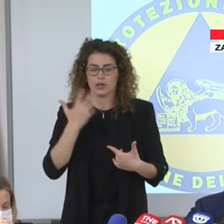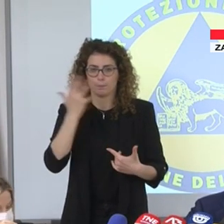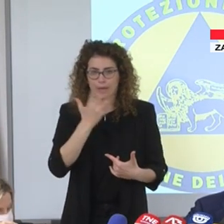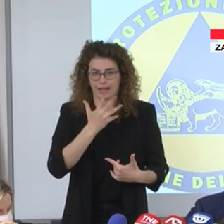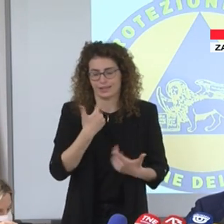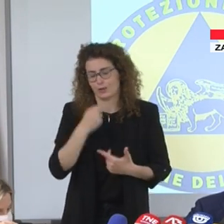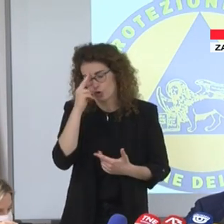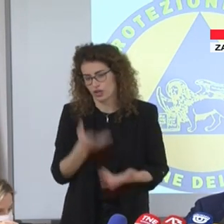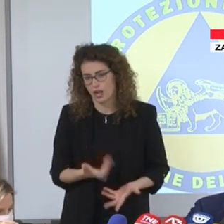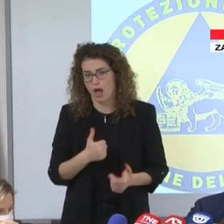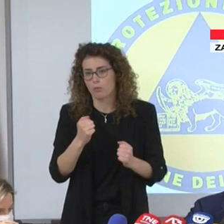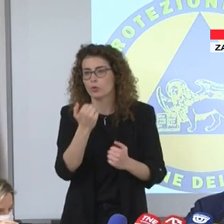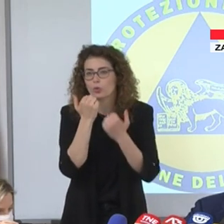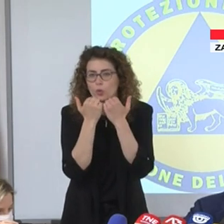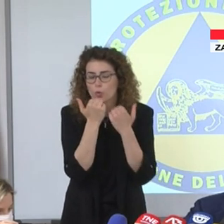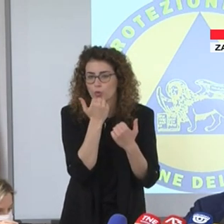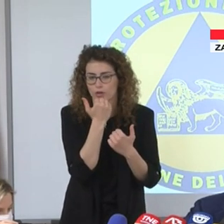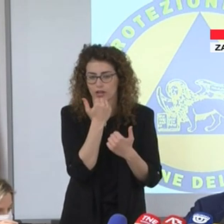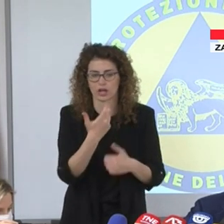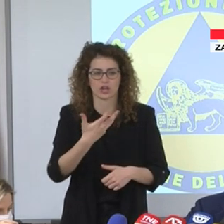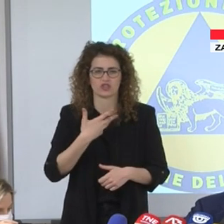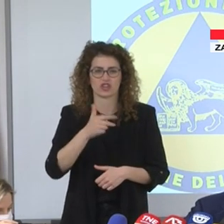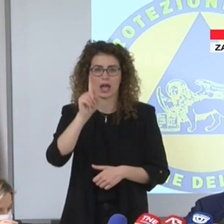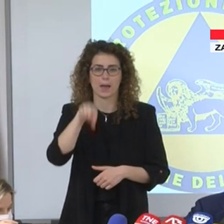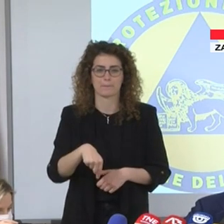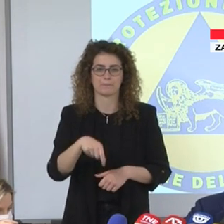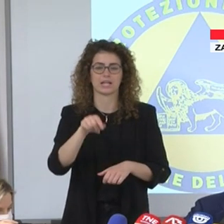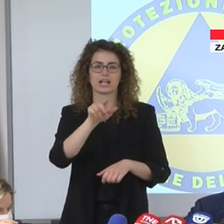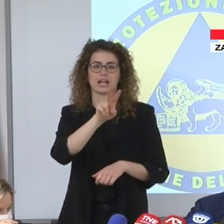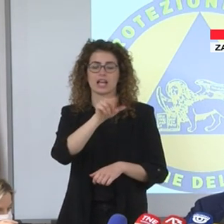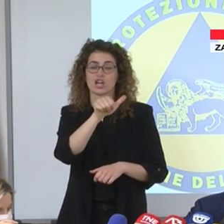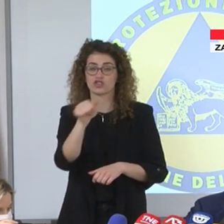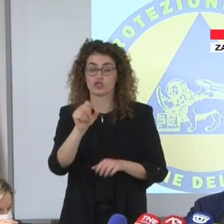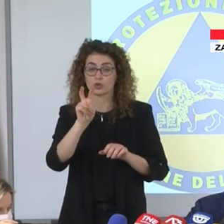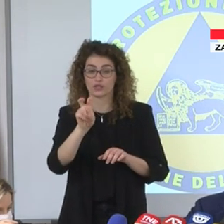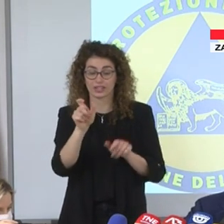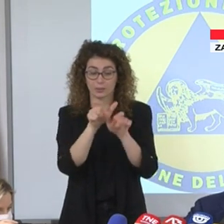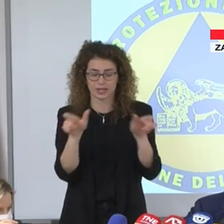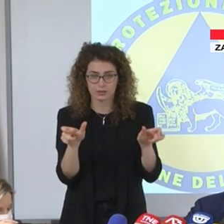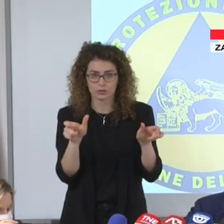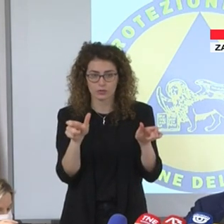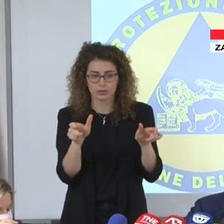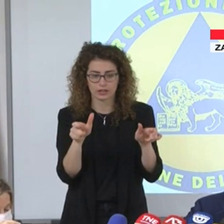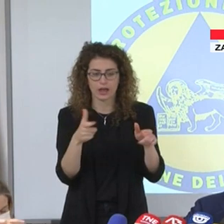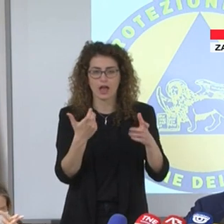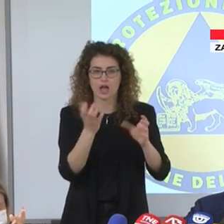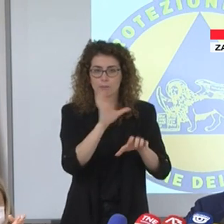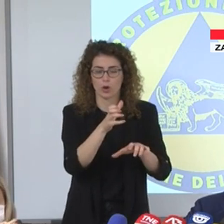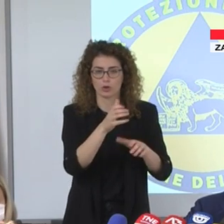sono 1120 persone che hanno rilanciato il suo post e che sono convinte che siano storie vere queste.